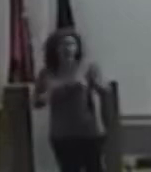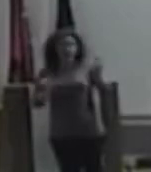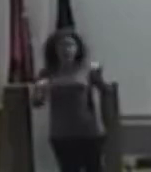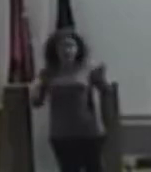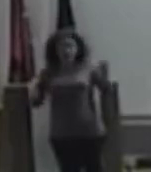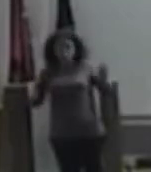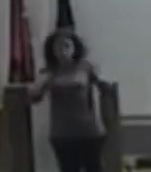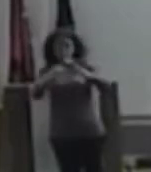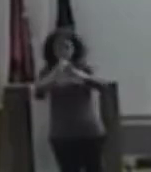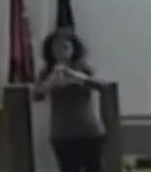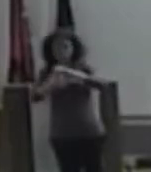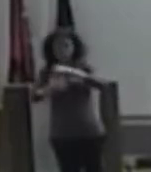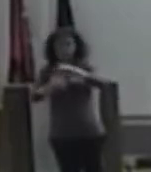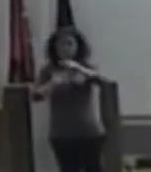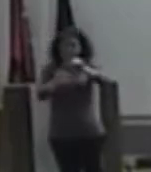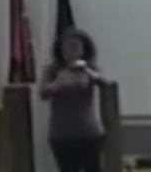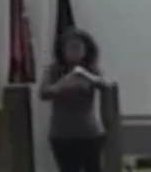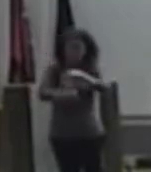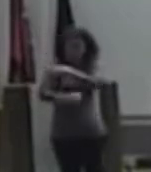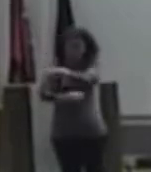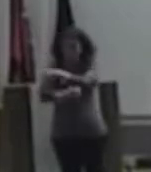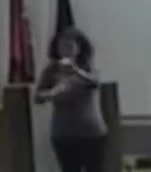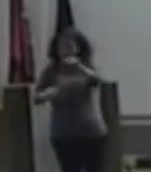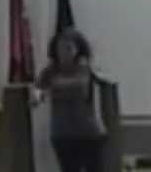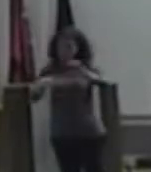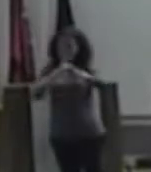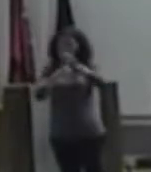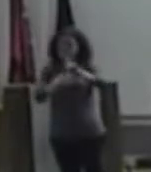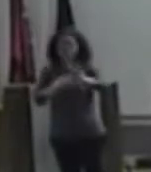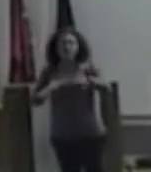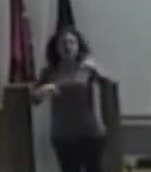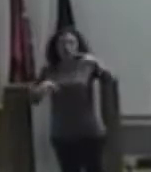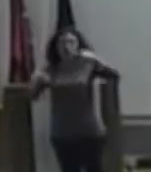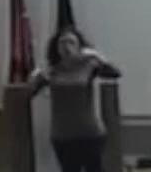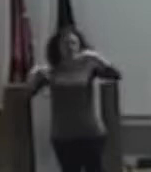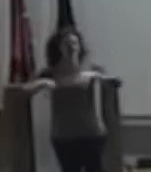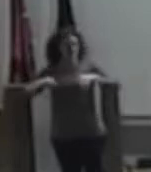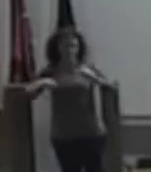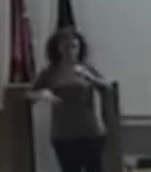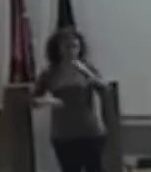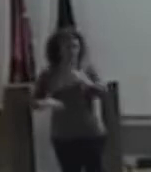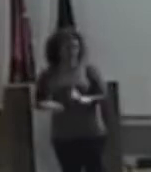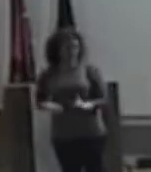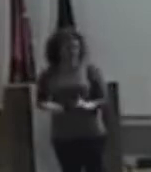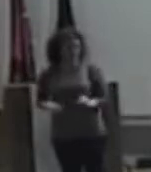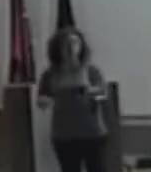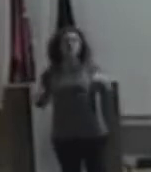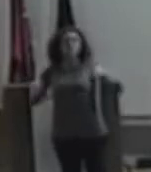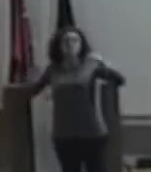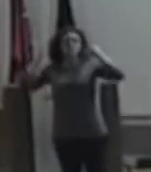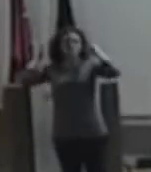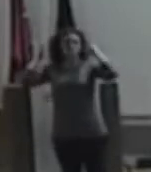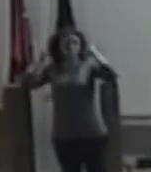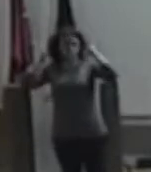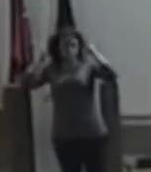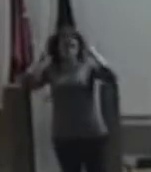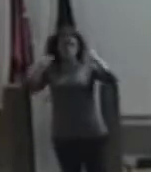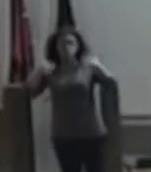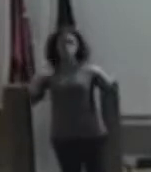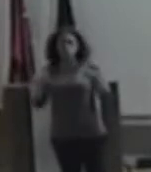hay momentos de cambio que no es tan sencillo. Por eso una recomendación que solemos hacer es